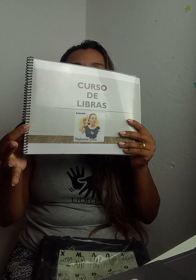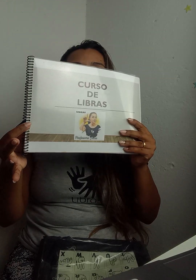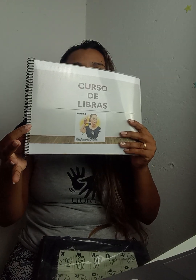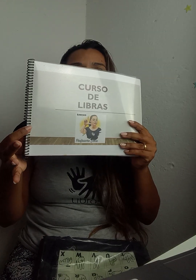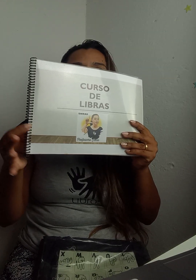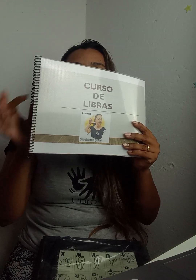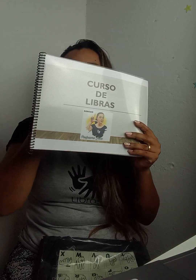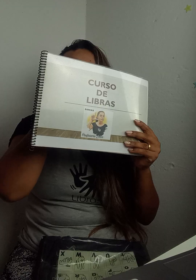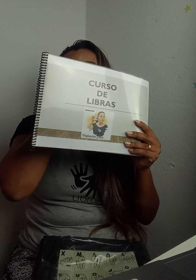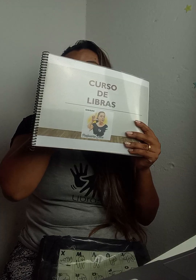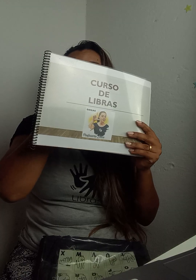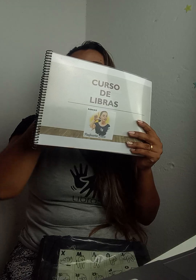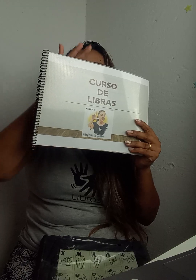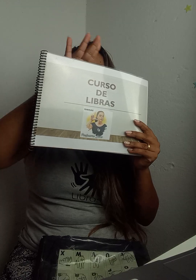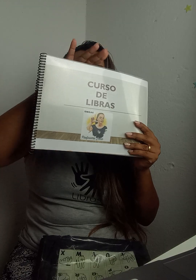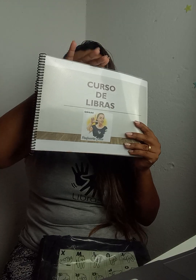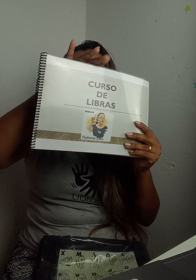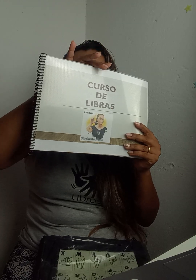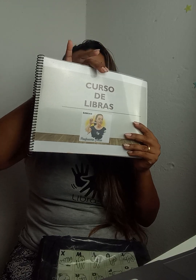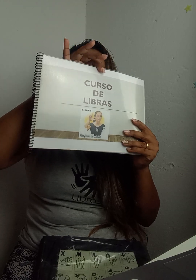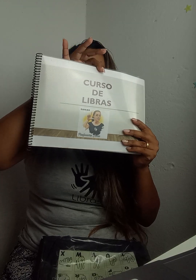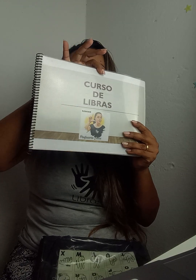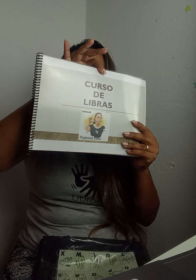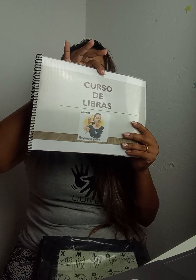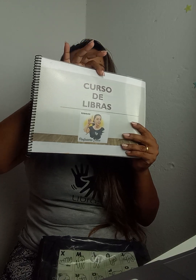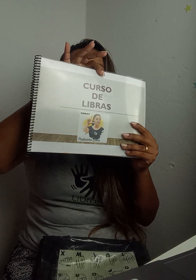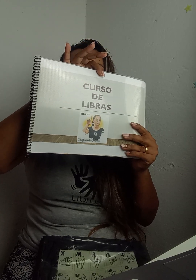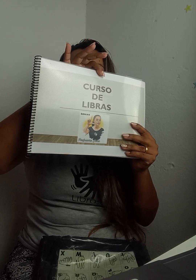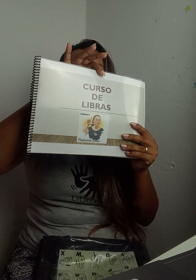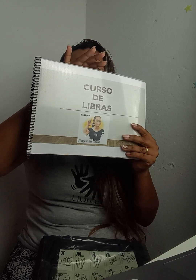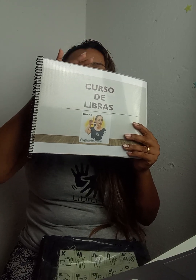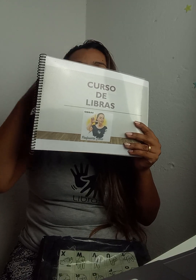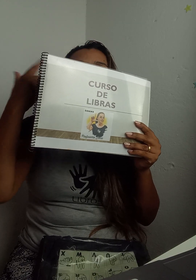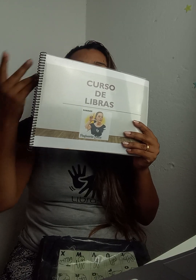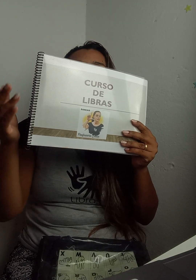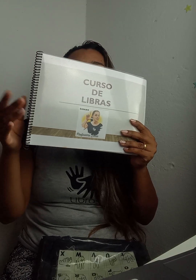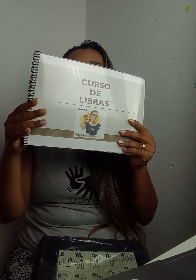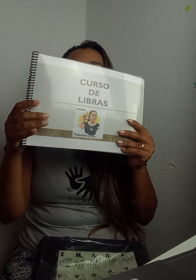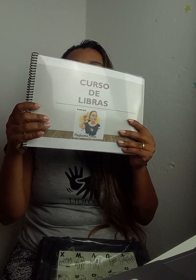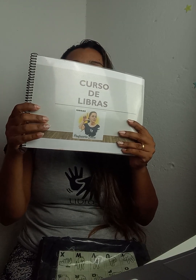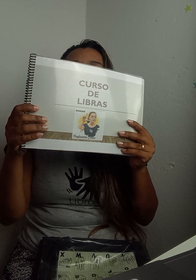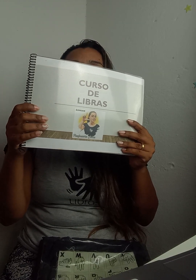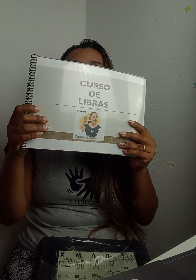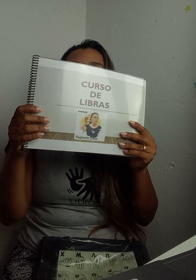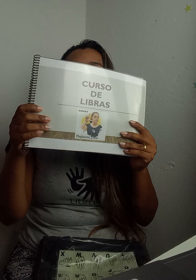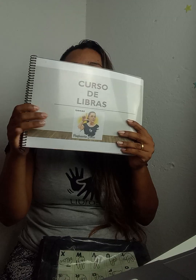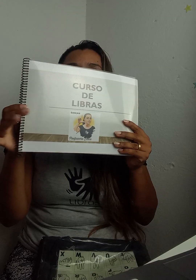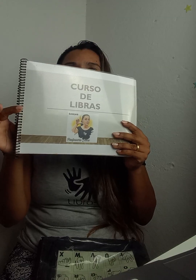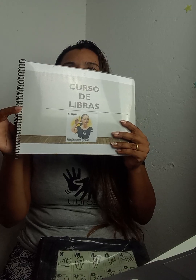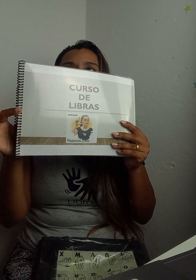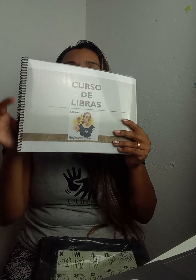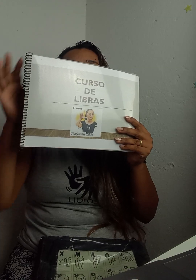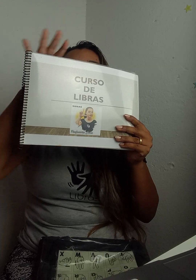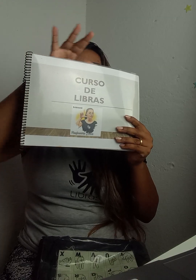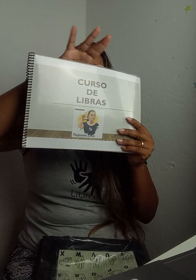comigo, tá? Ela vai ter acesso a esse material de apoio. Não vou ficar até o final. Posso ter acesso ao material? Você